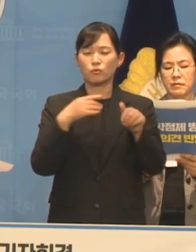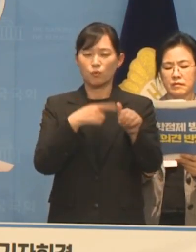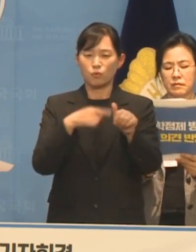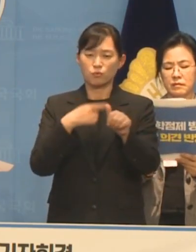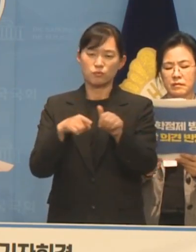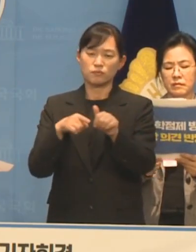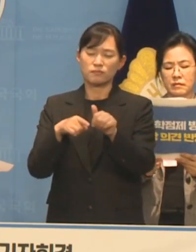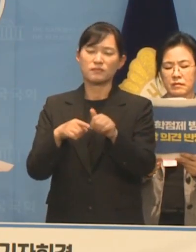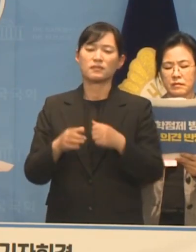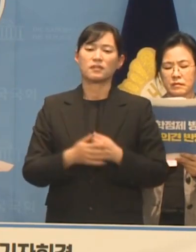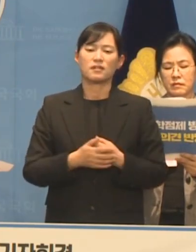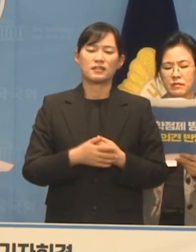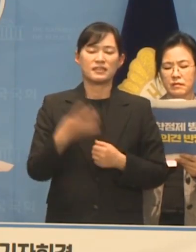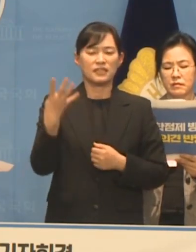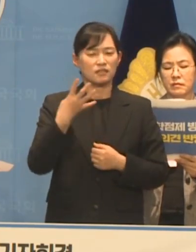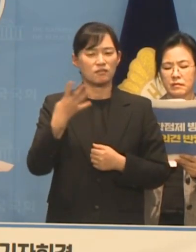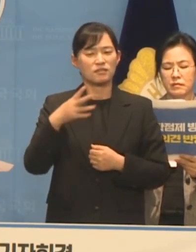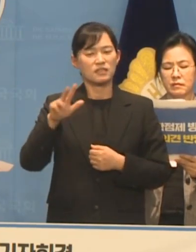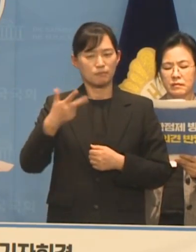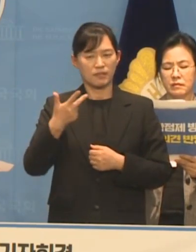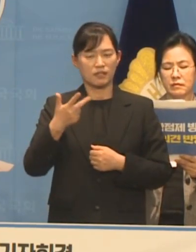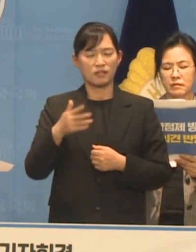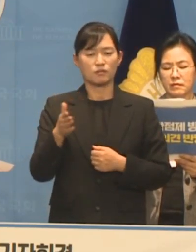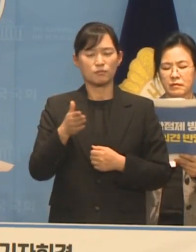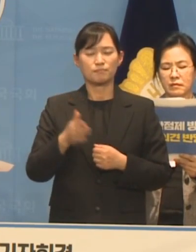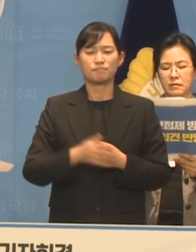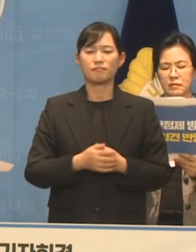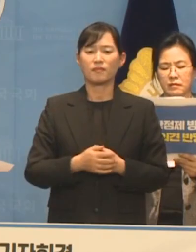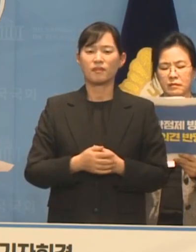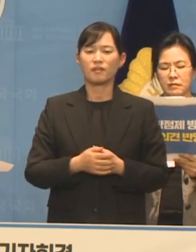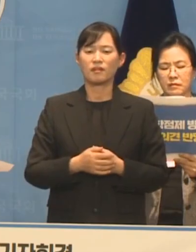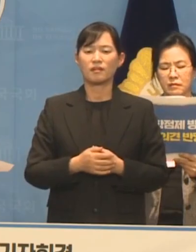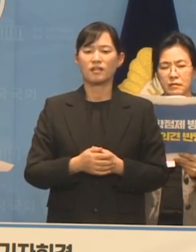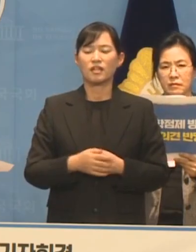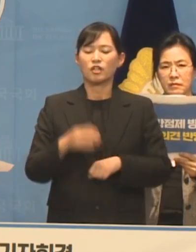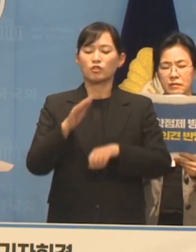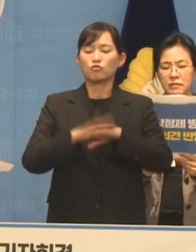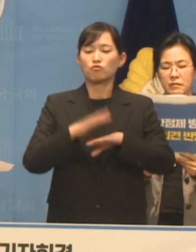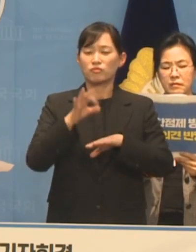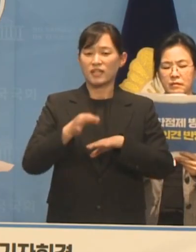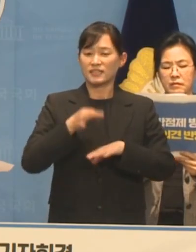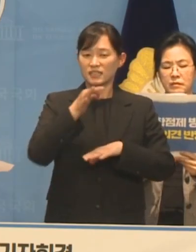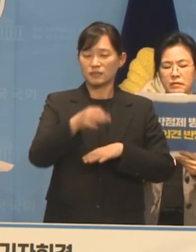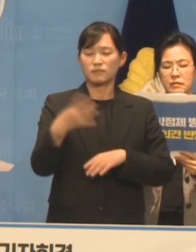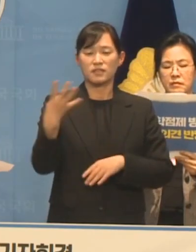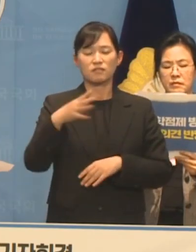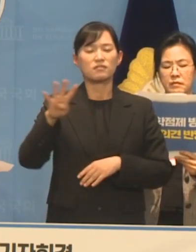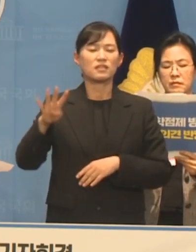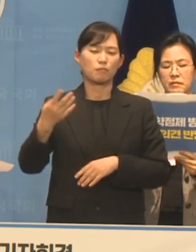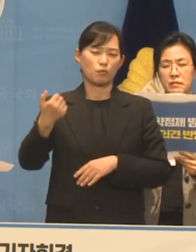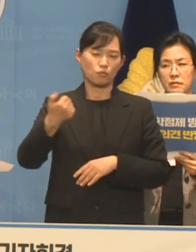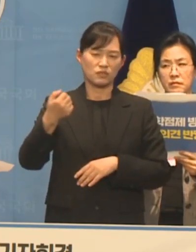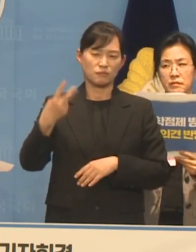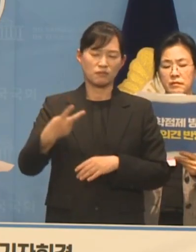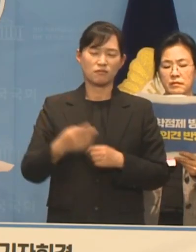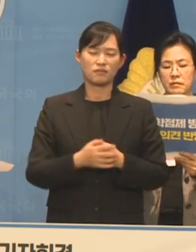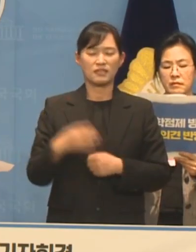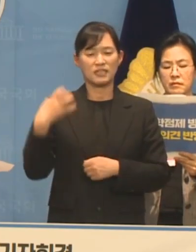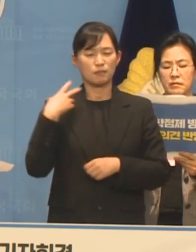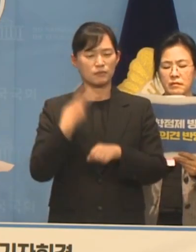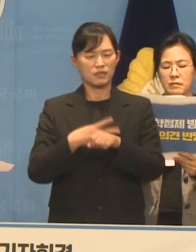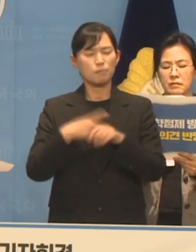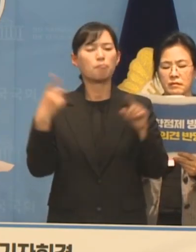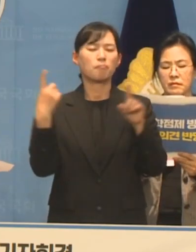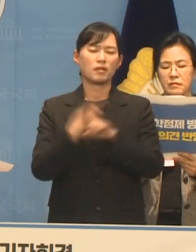보장 4,798건, 최소 성취 수준 보장 지도 수당 지급 4,452건, 담임제도